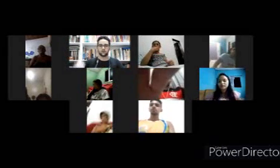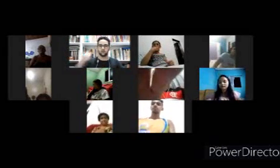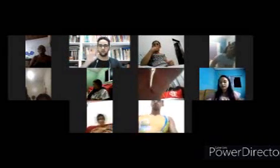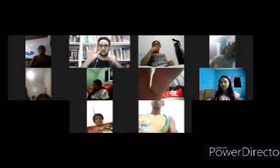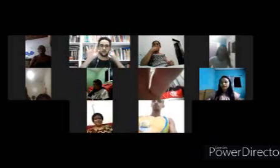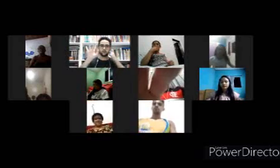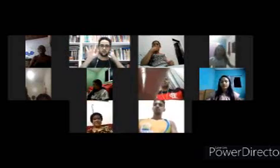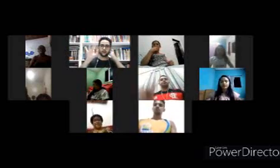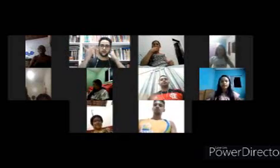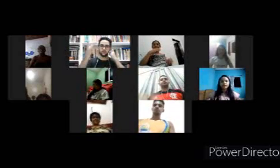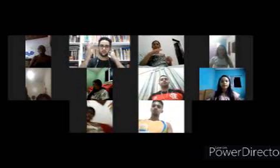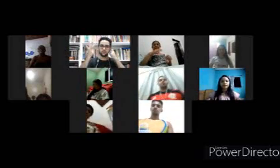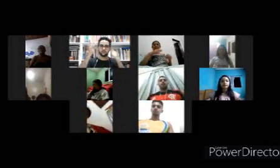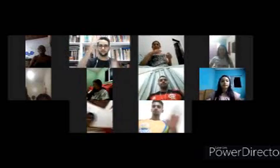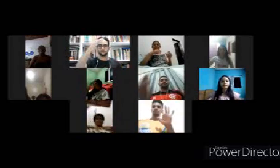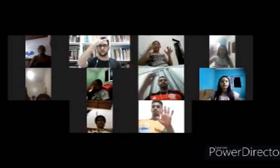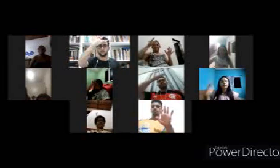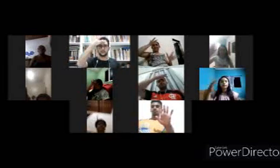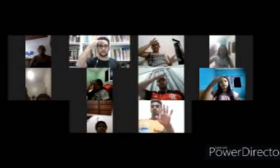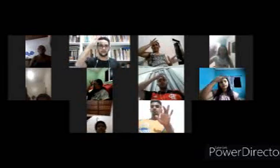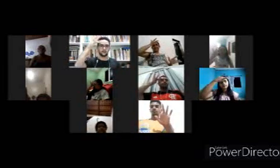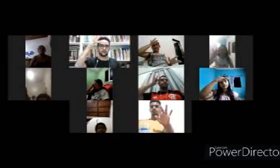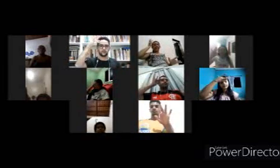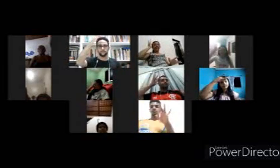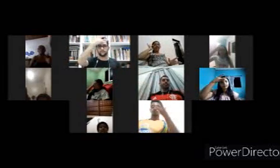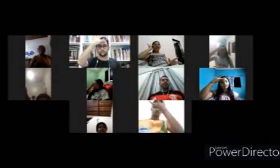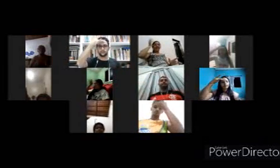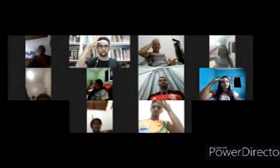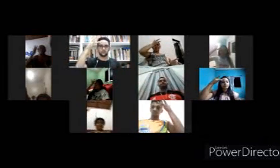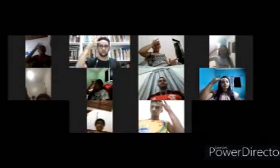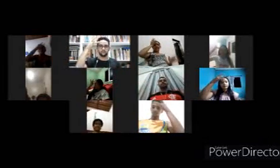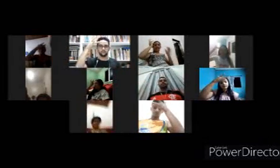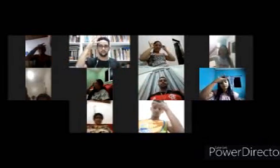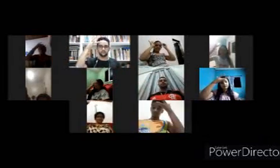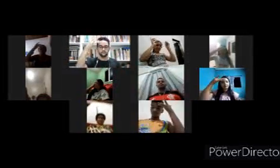Pessoa, dedo do meio, você vai passar na testa. Pessoa.